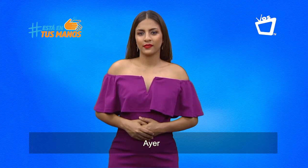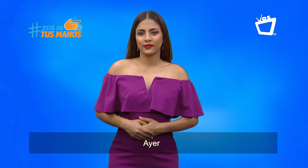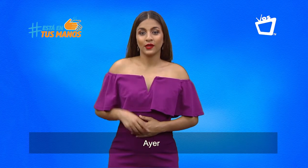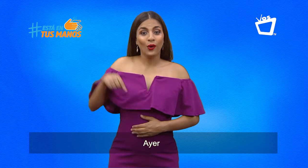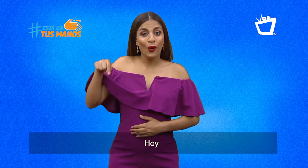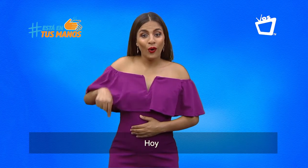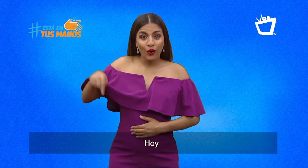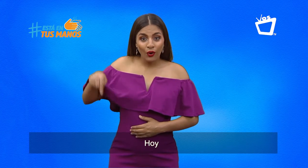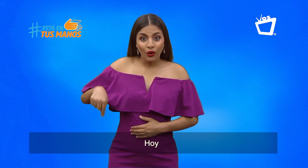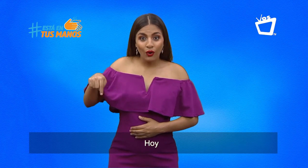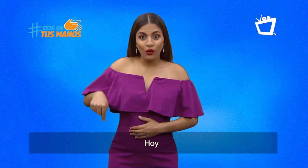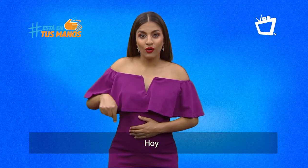hoy